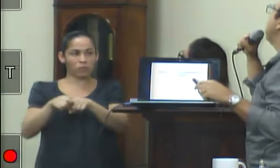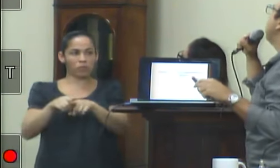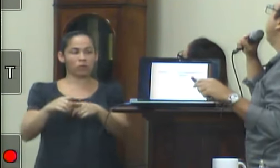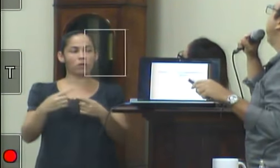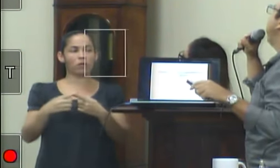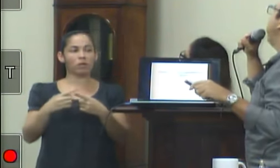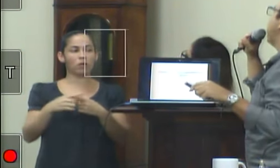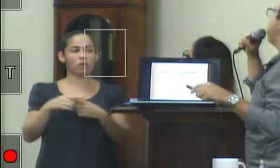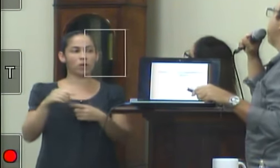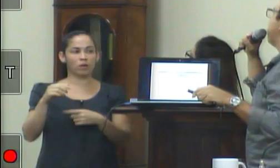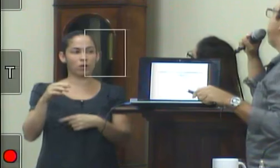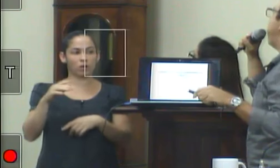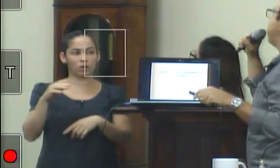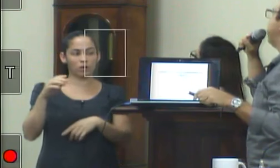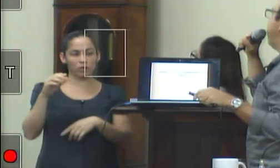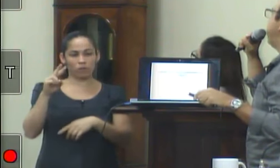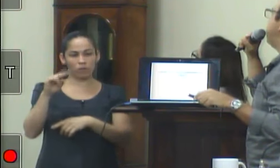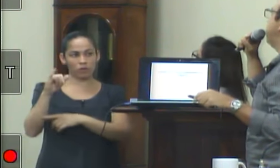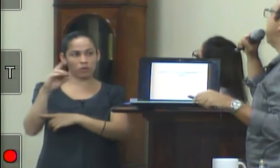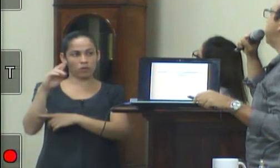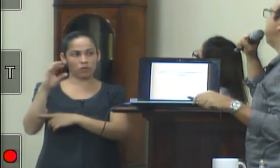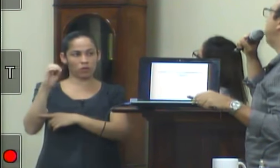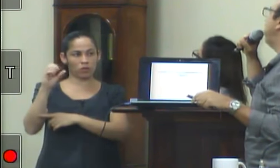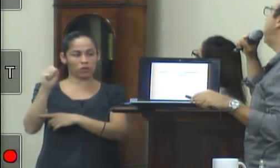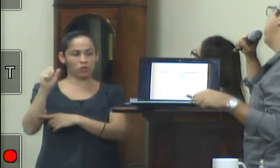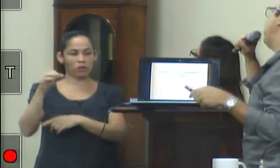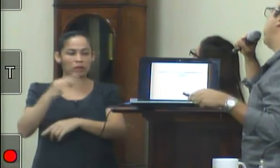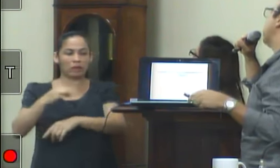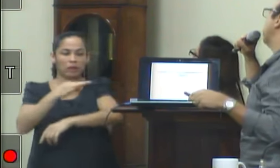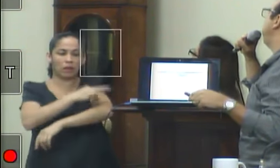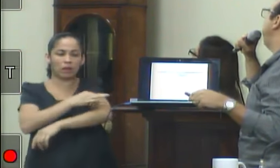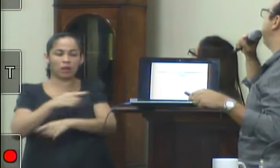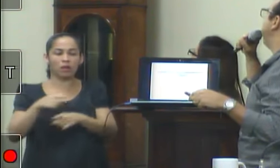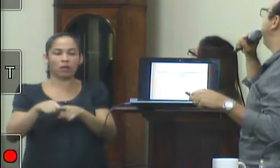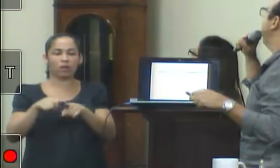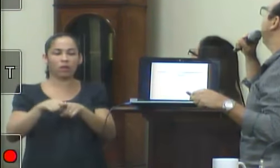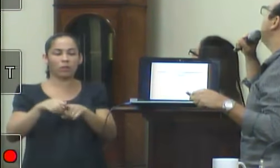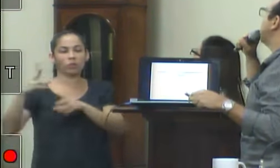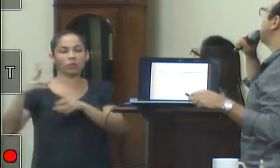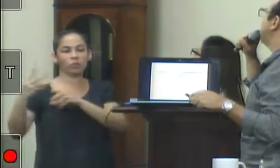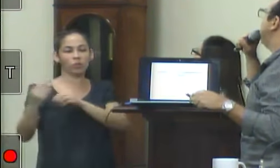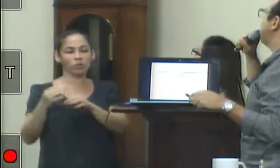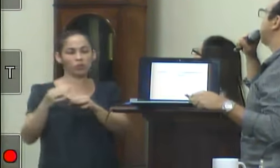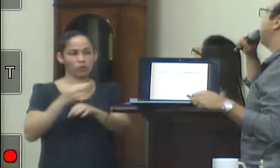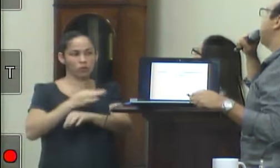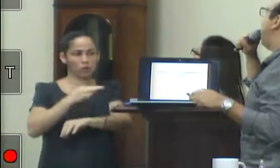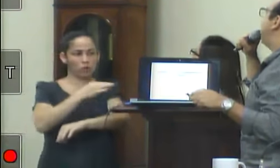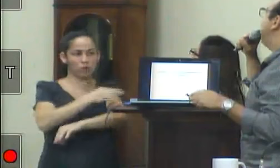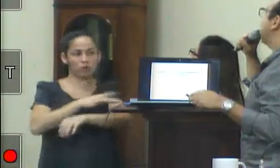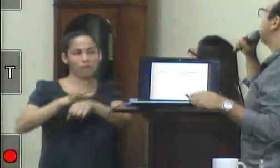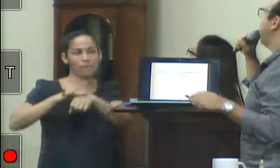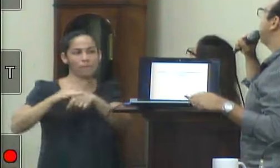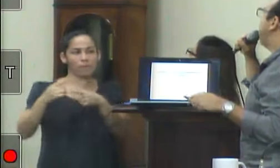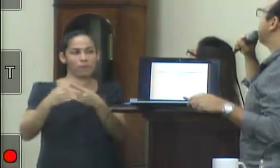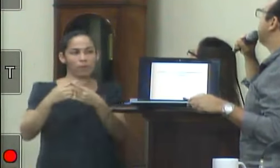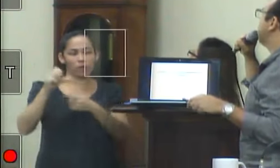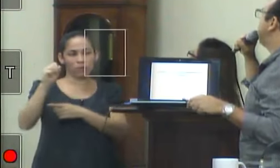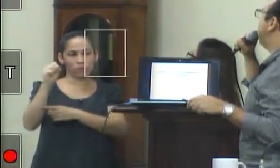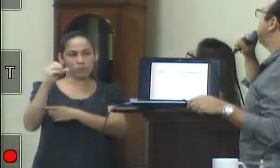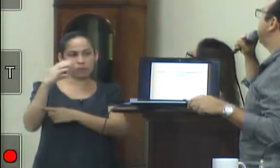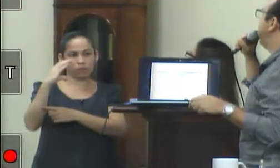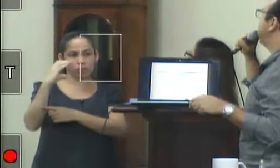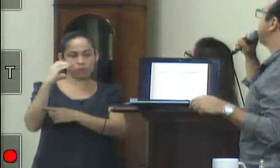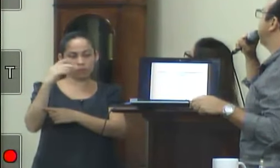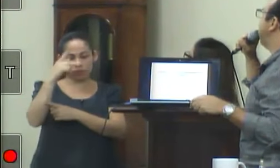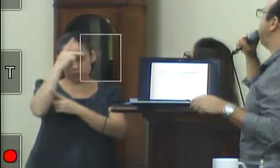arboviroses, né, as principais, dengue, zika, chikungunya e a questão da febre amarela, nós tivemos apenas 8 casos